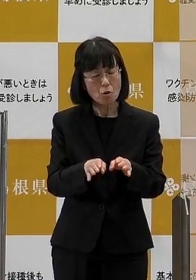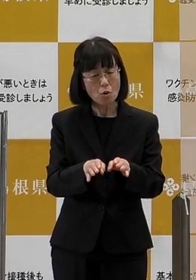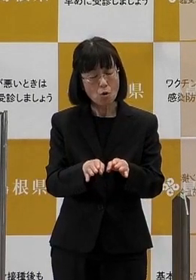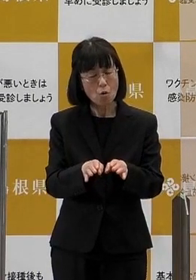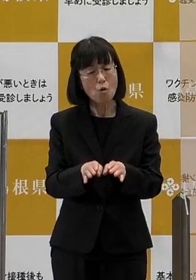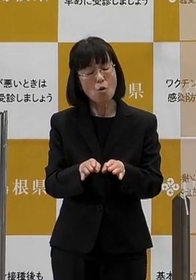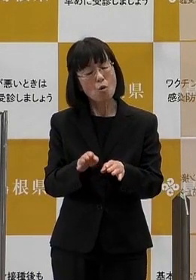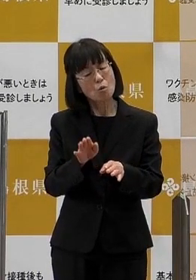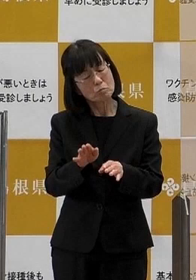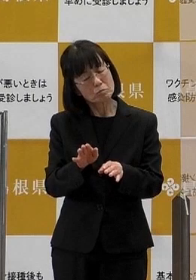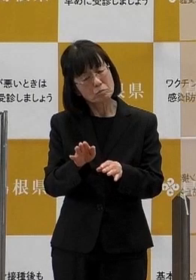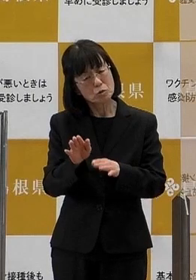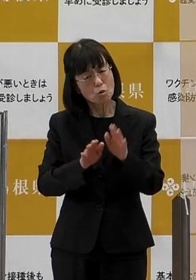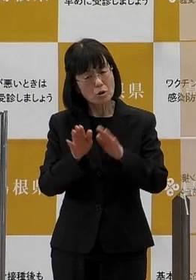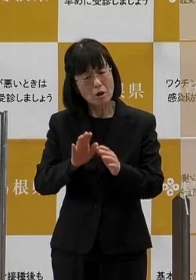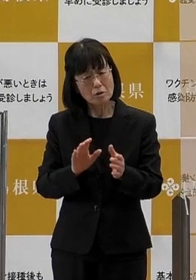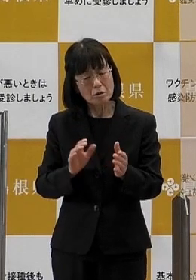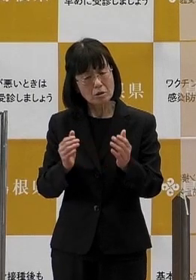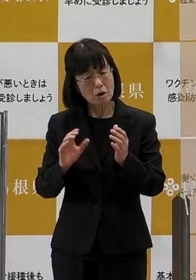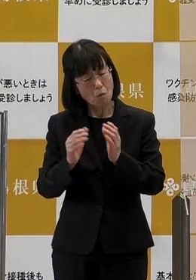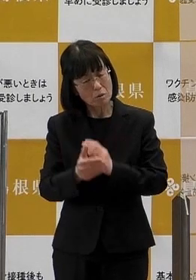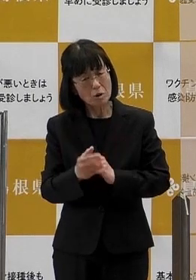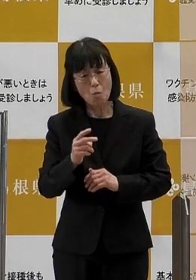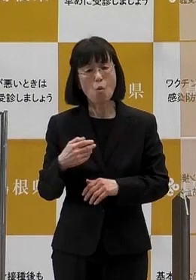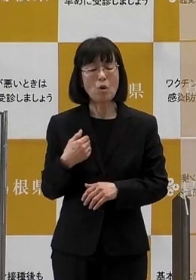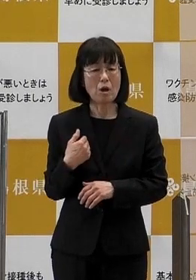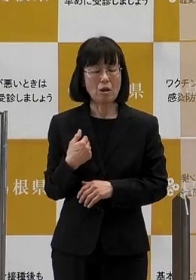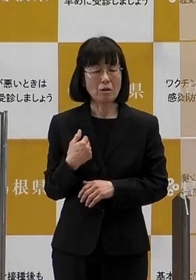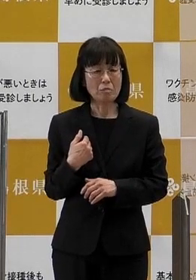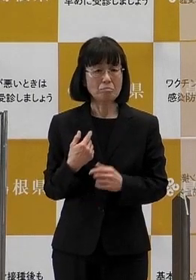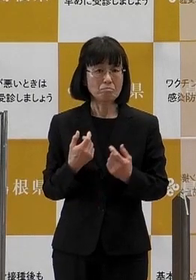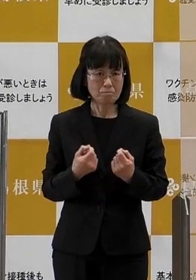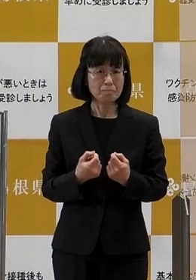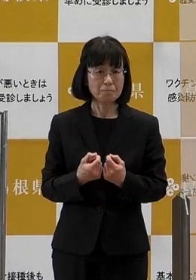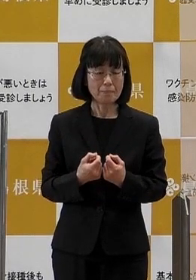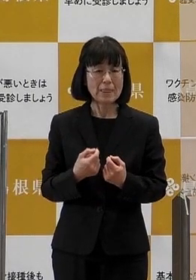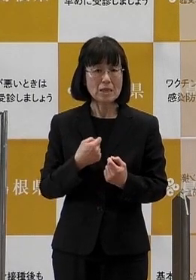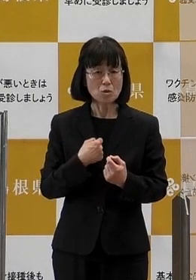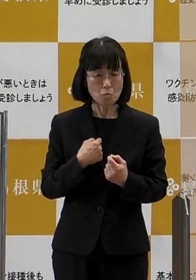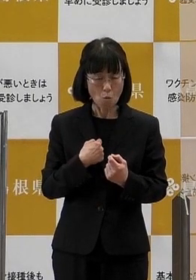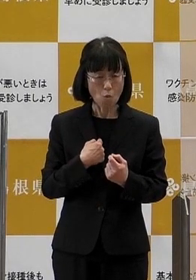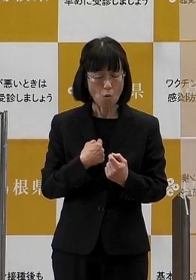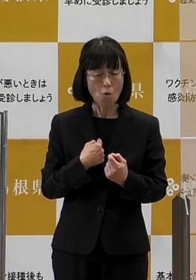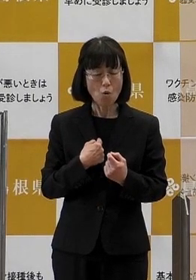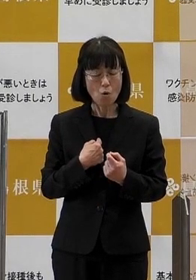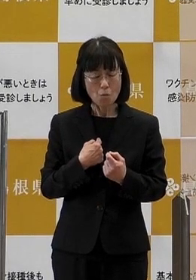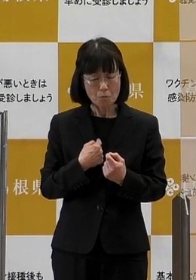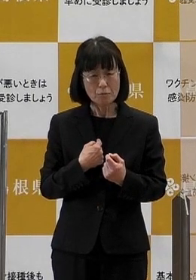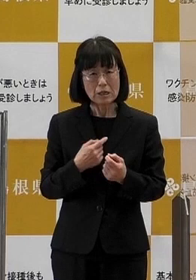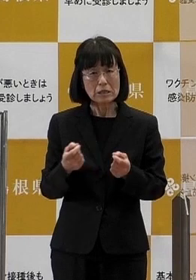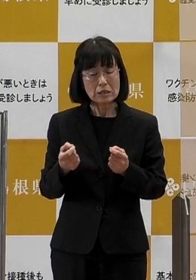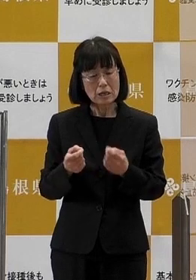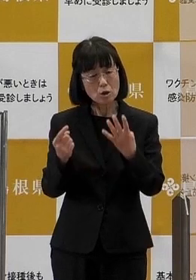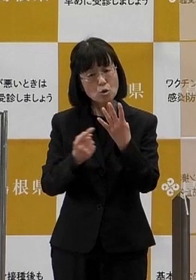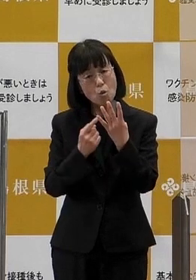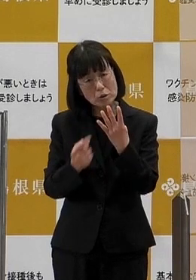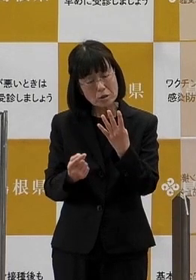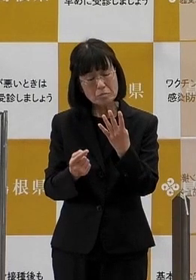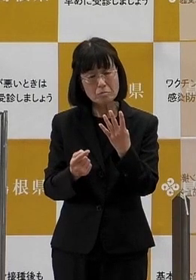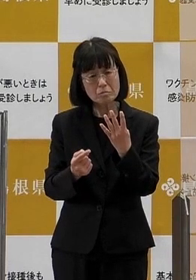この4月になりましても何度かお酒を4人以下で飲ませていただく機会がありましたけど、私はもうあれです